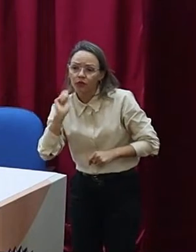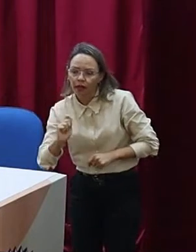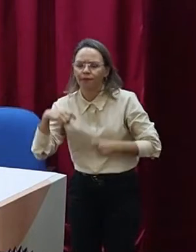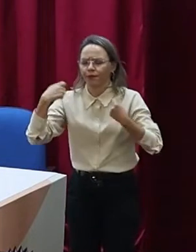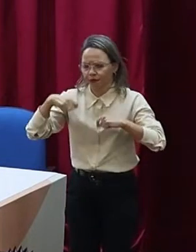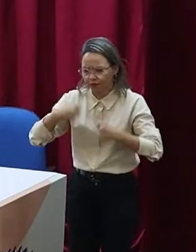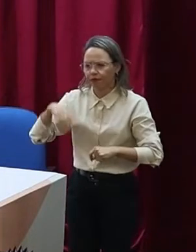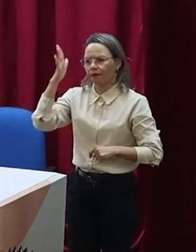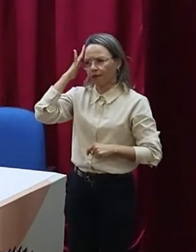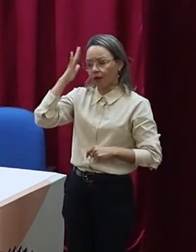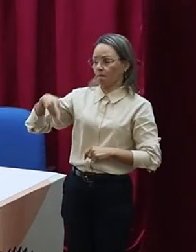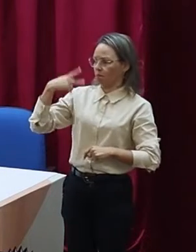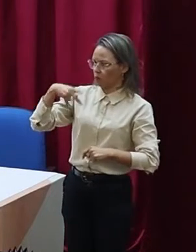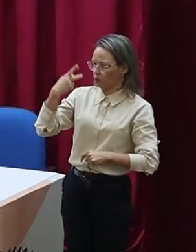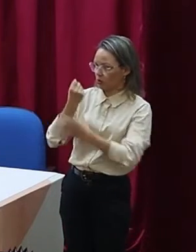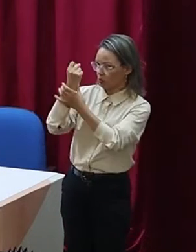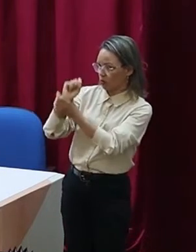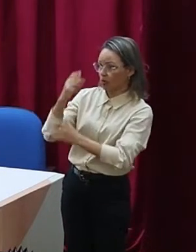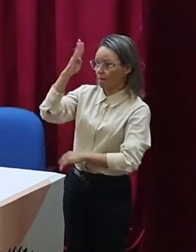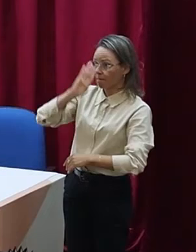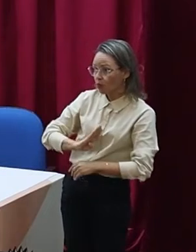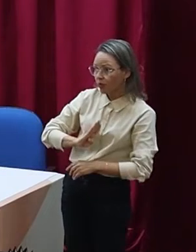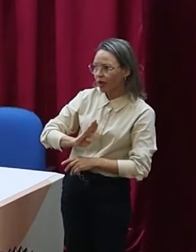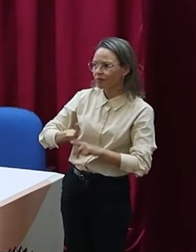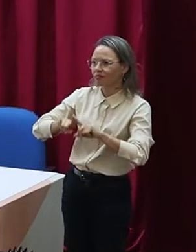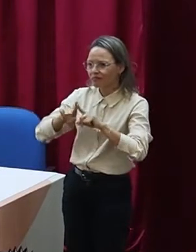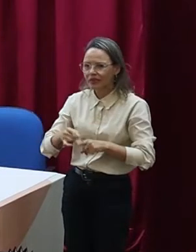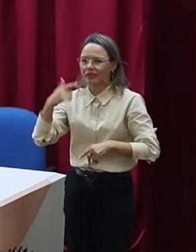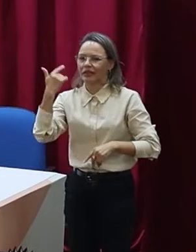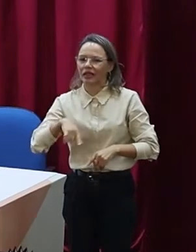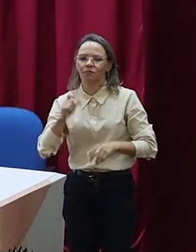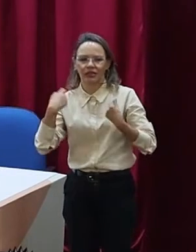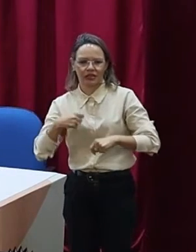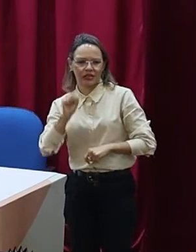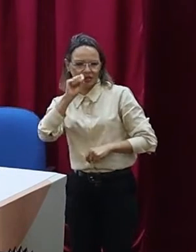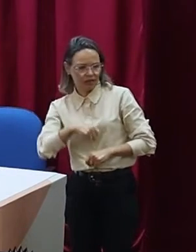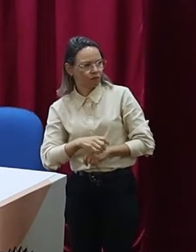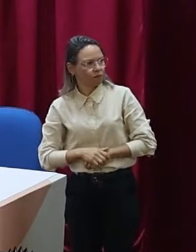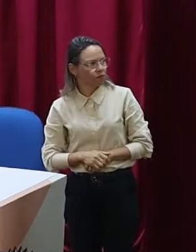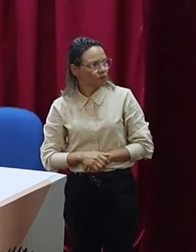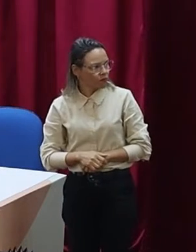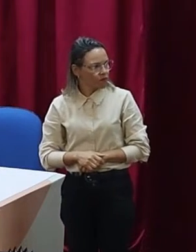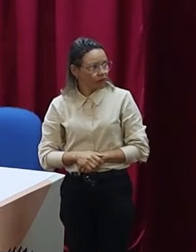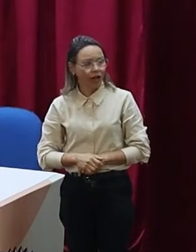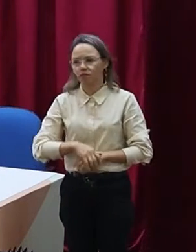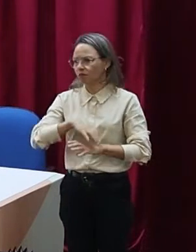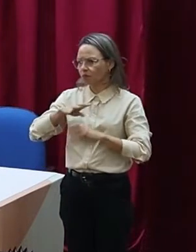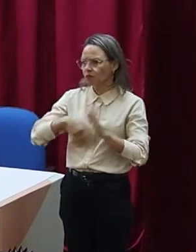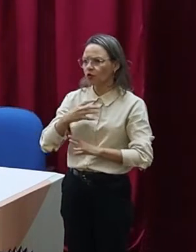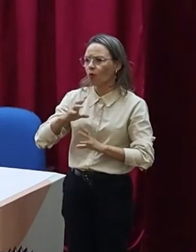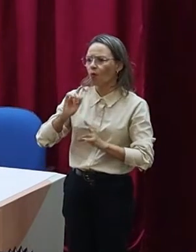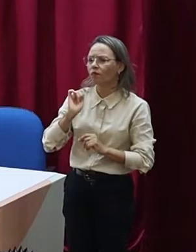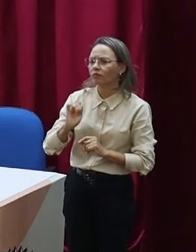política de segurança pública como uma política linguística incidental. Por favor. Os conflitos linguísticos,